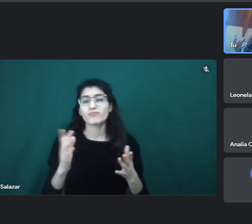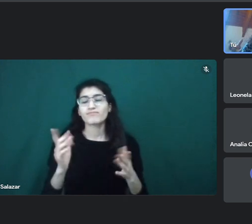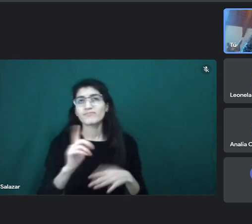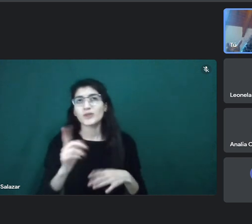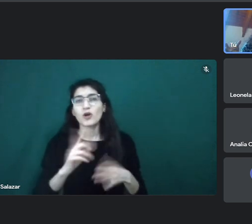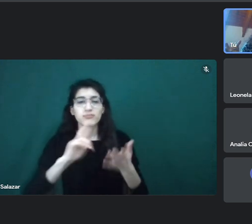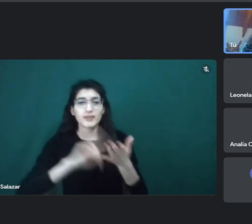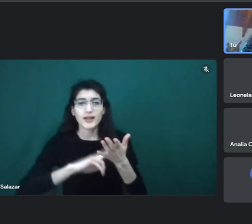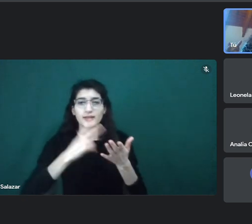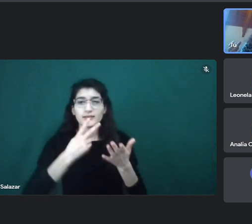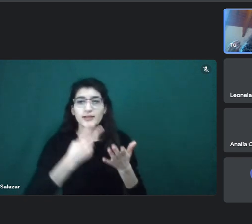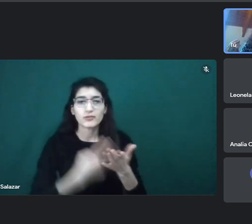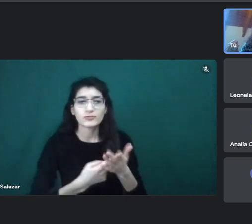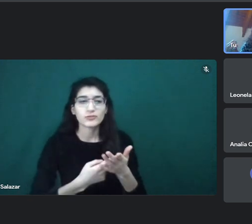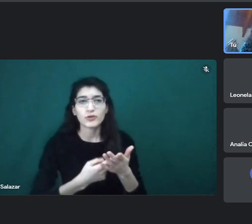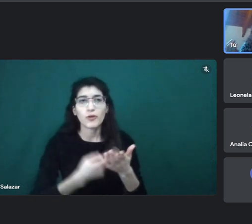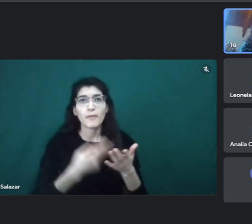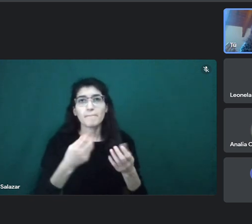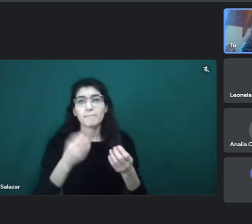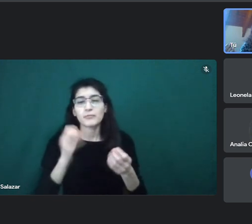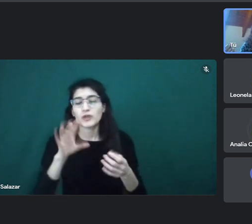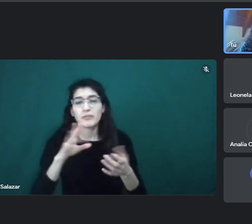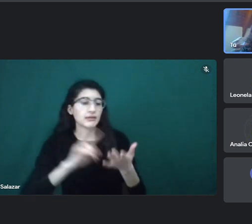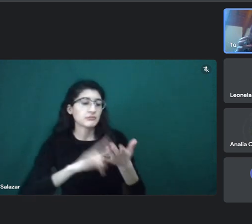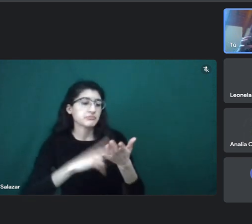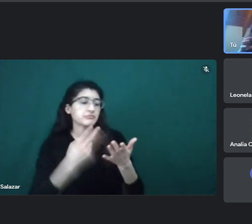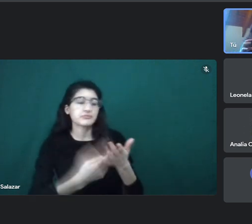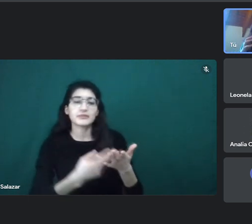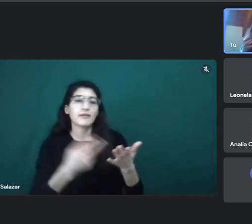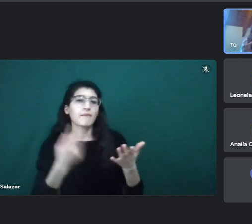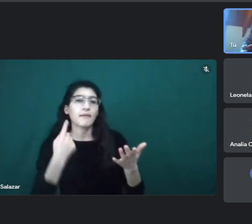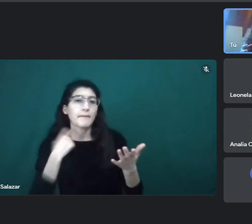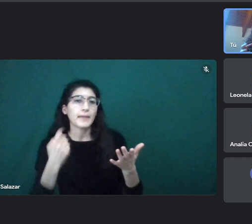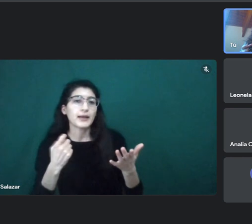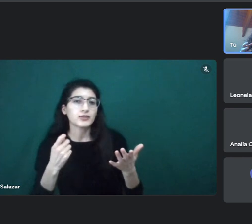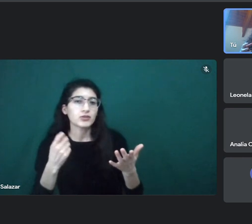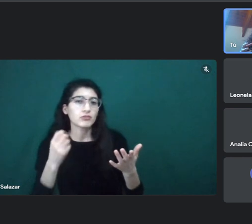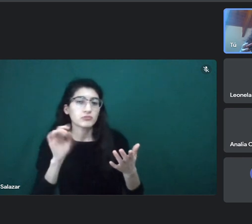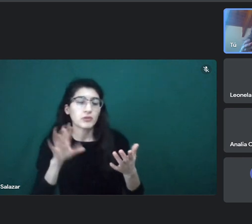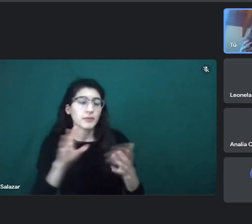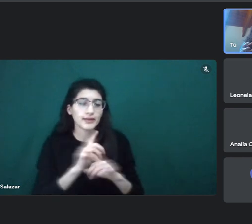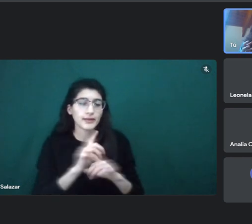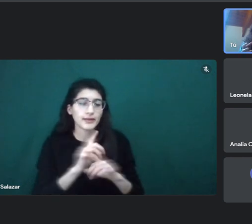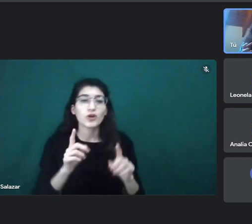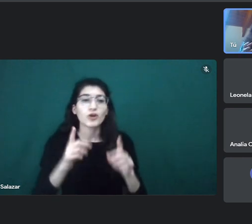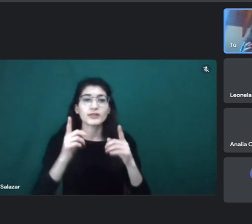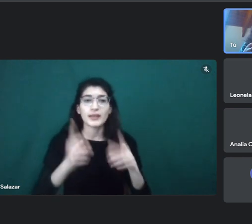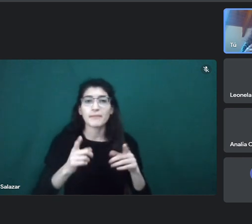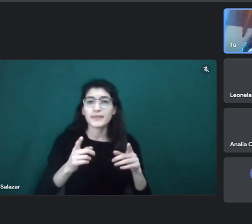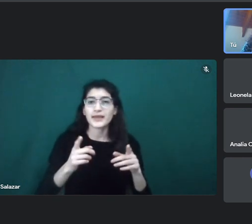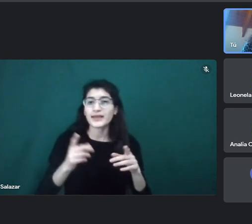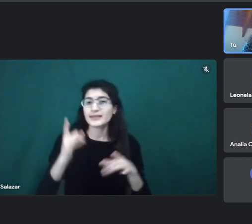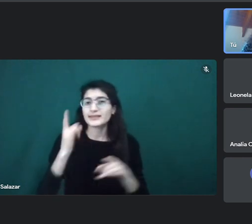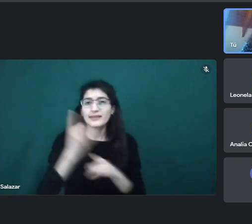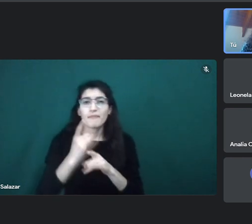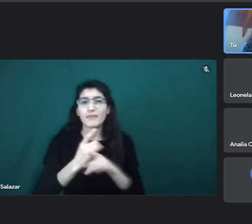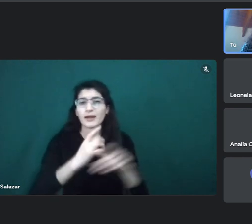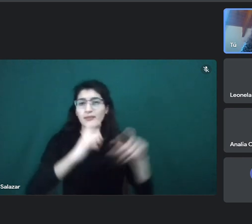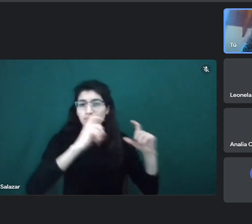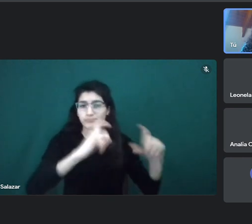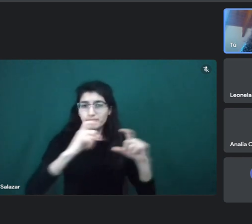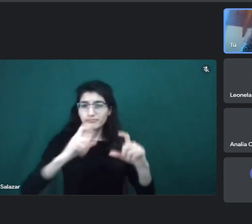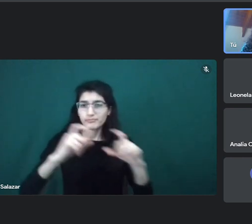dice nada más, sino justamente ir incorporando estas habilidades. La única manera es de hacerlo consciente,